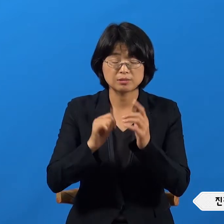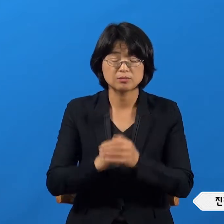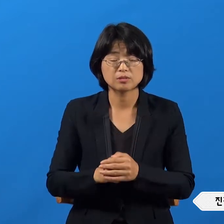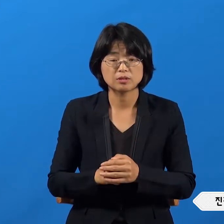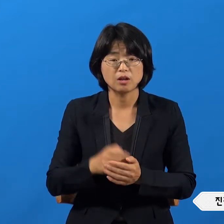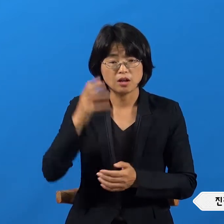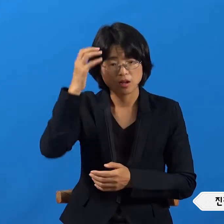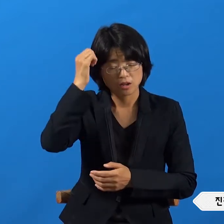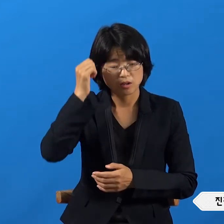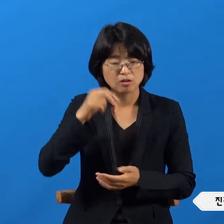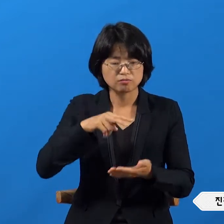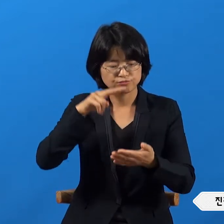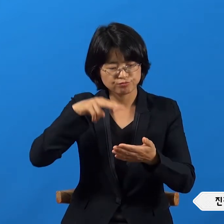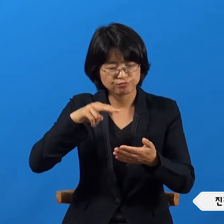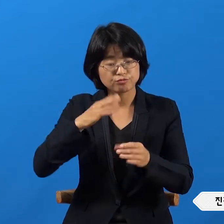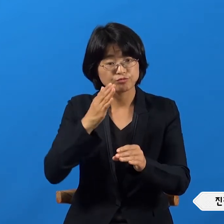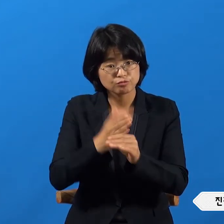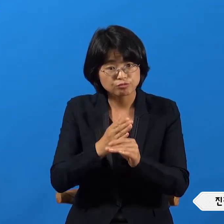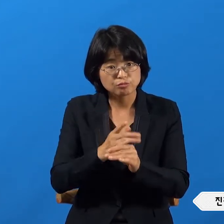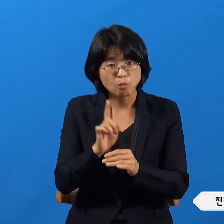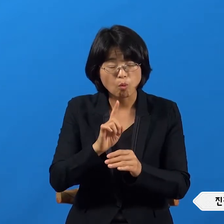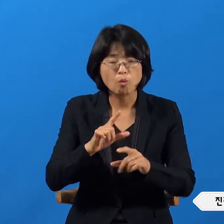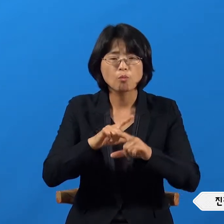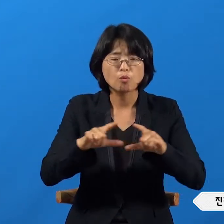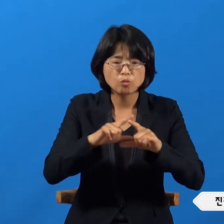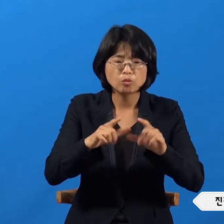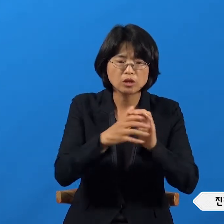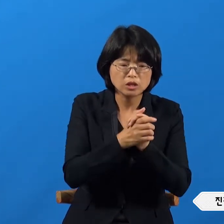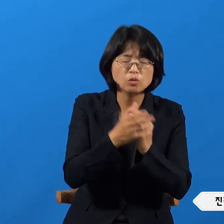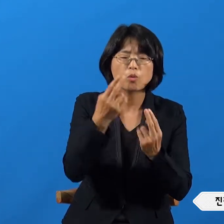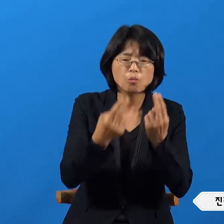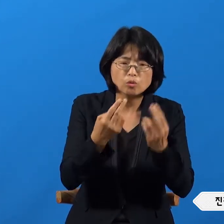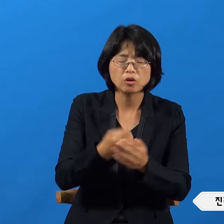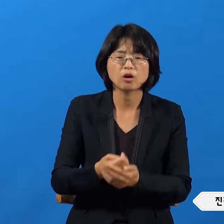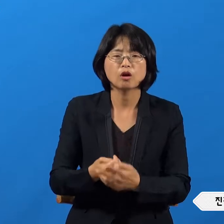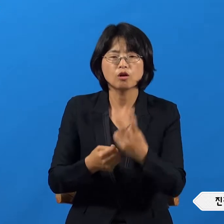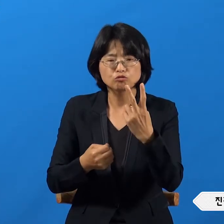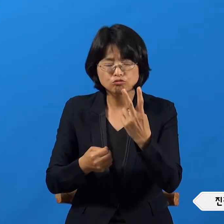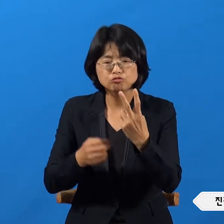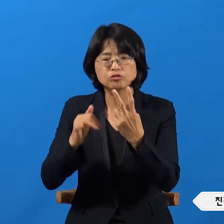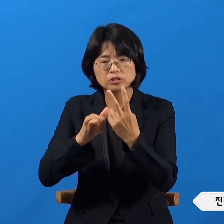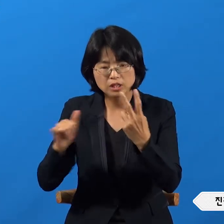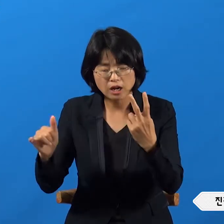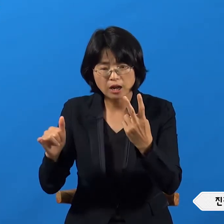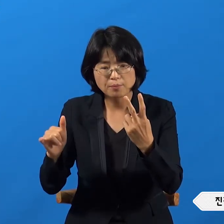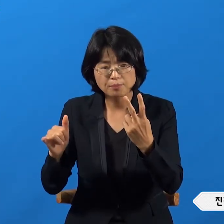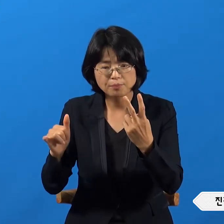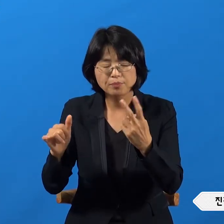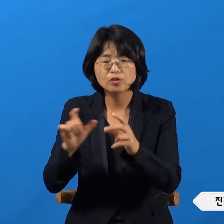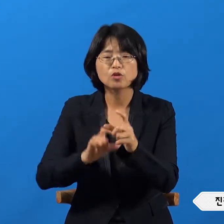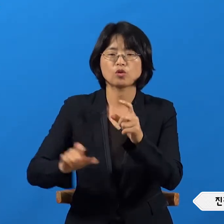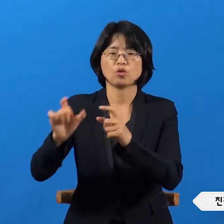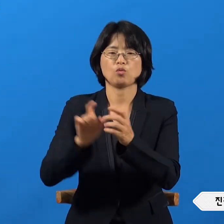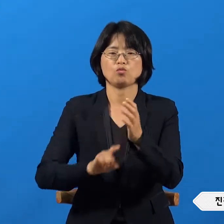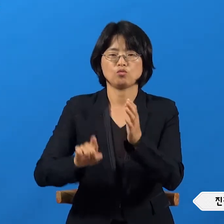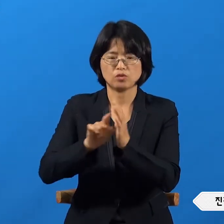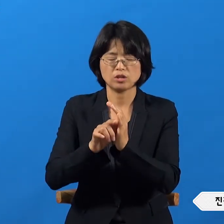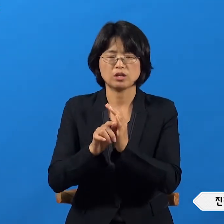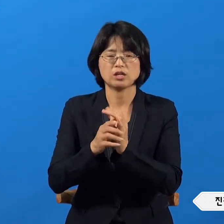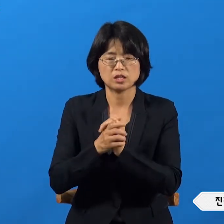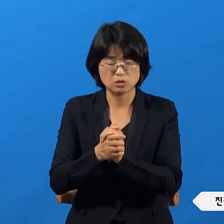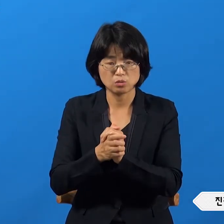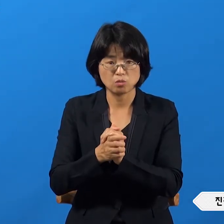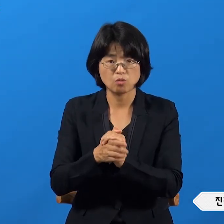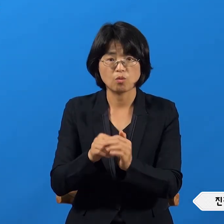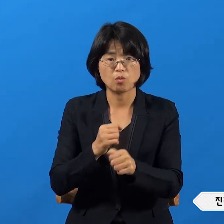기도보다 2명만 더 위에서 기도할 수 있다면, 우리 각자가